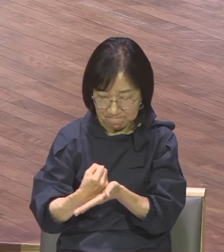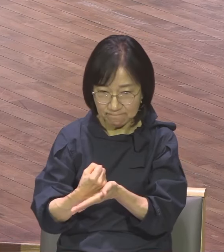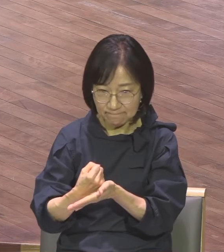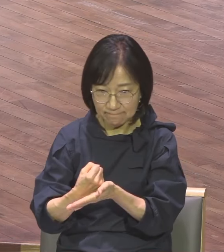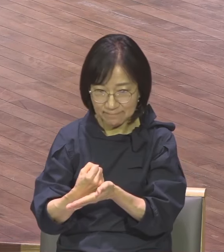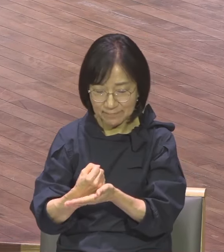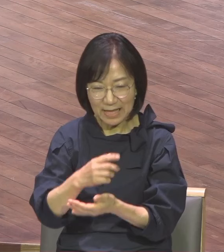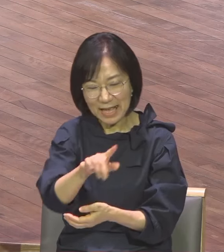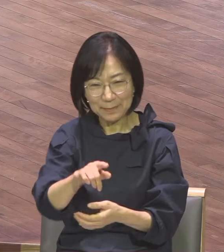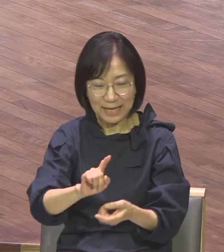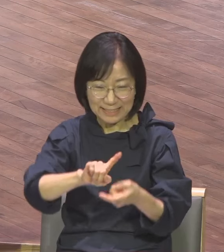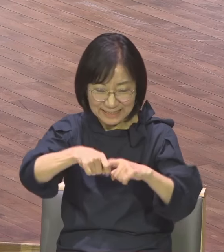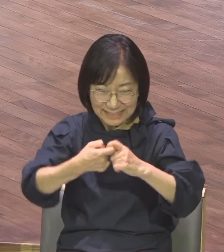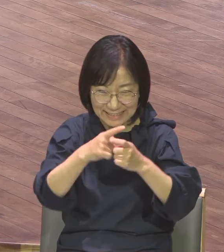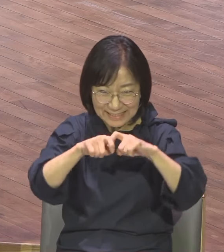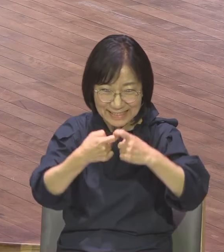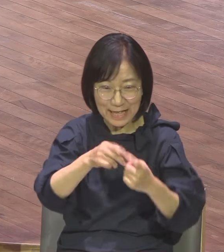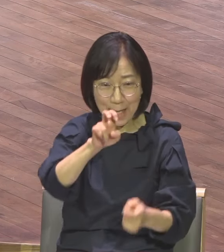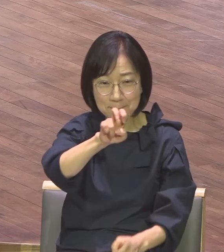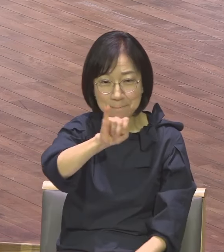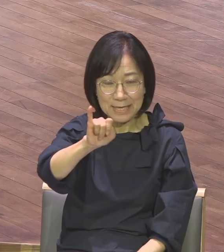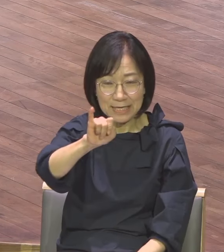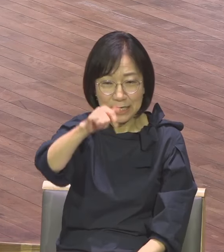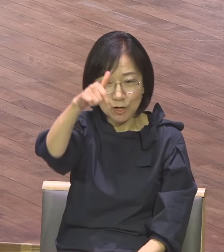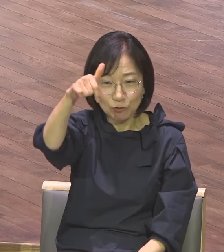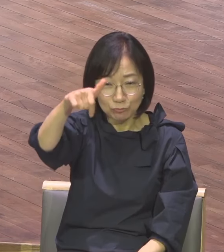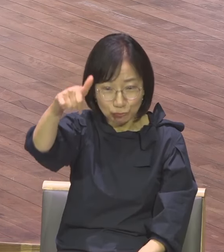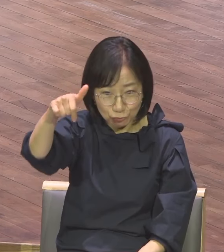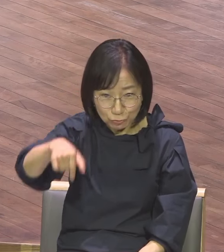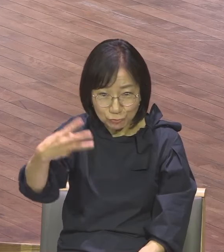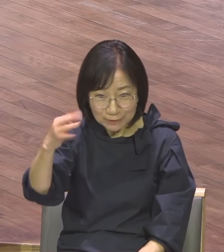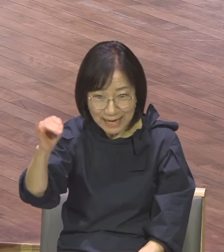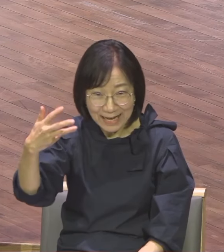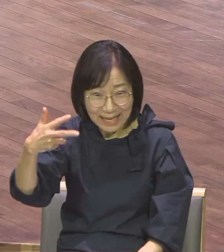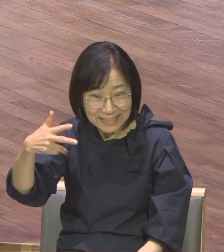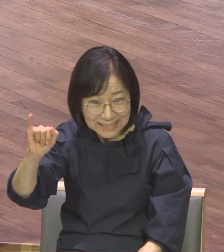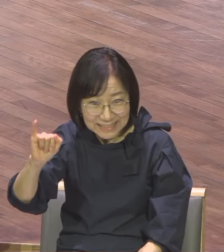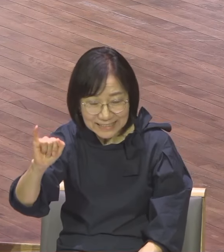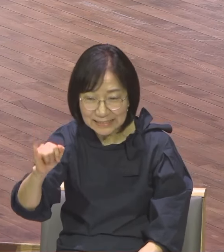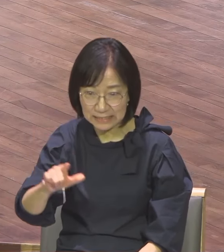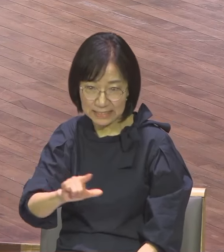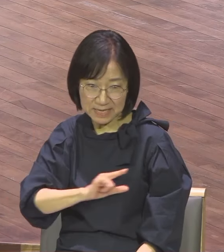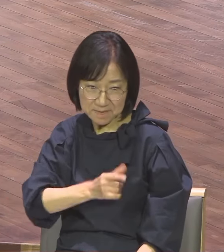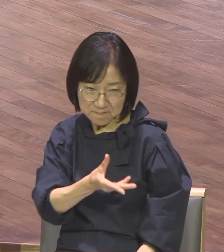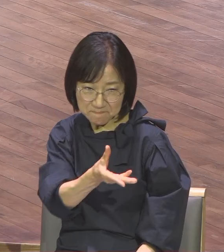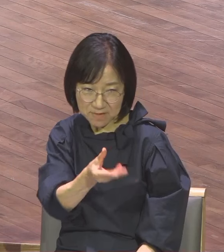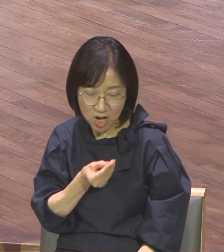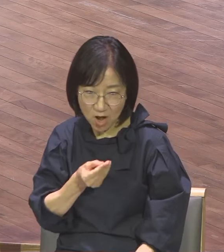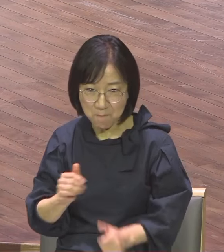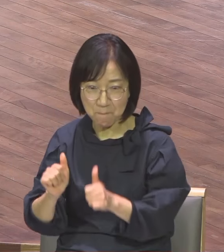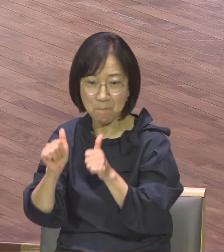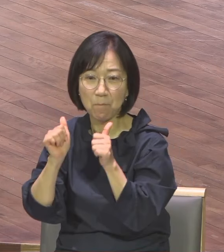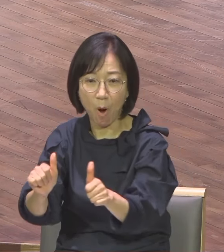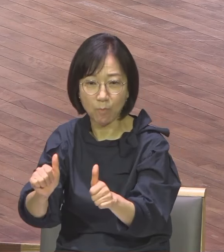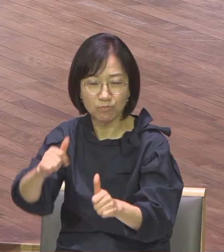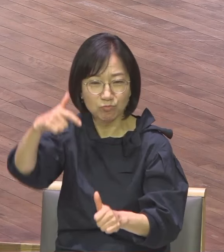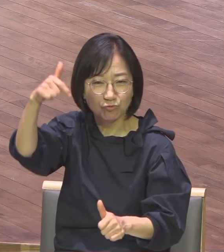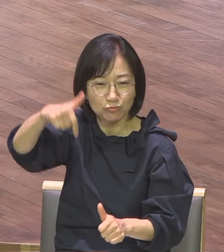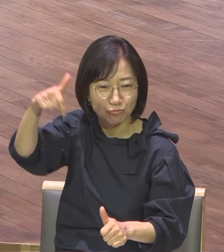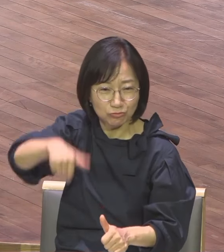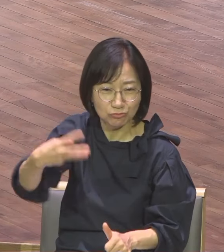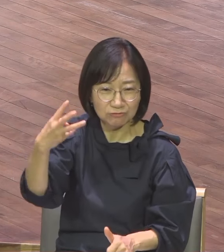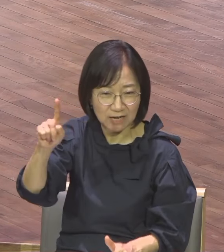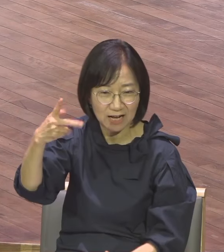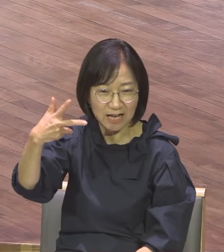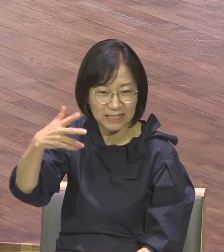얼마나 많아요. 권력 있는 자가, 돈이 있는 자가 손해보는 일은 거의 별로 없는 그러한